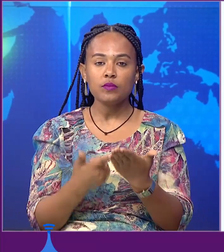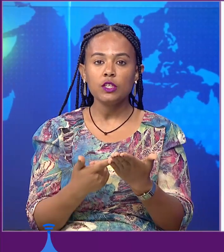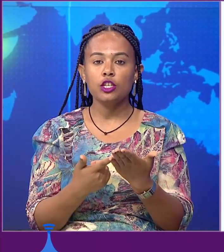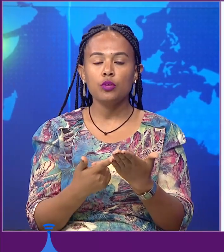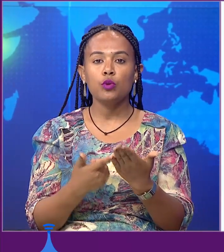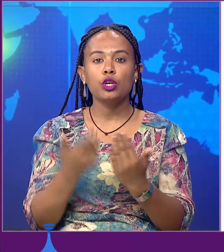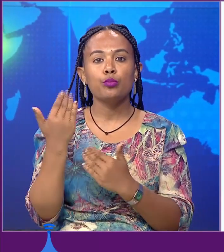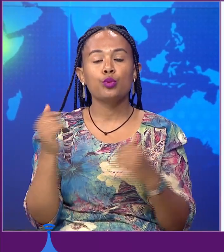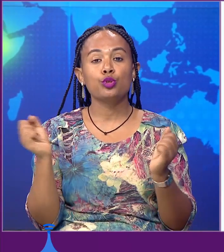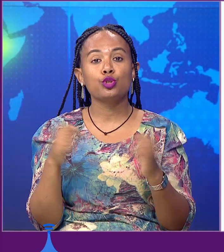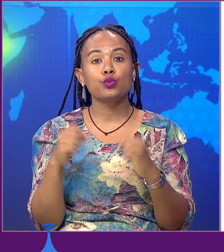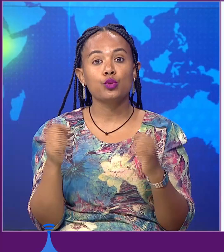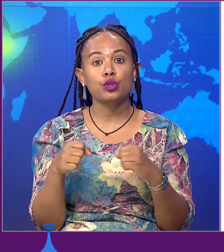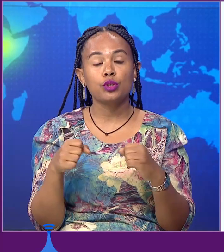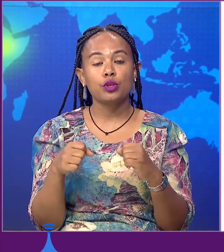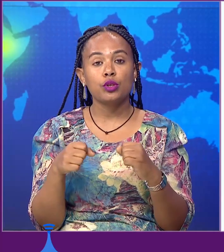የነበሩ ግጭቶች